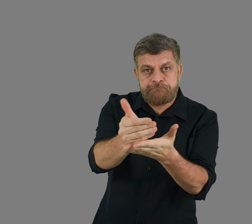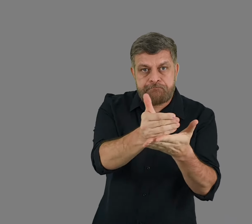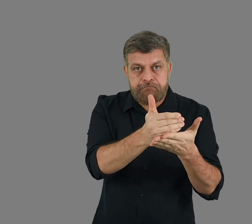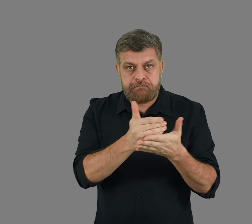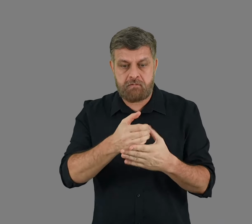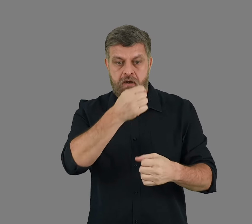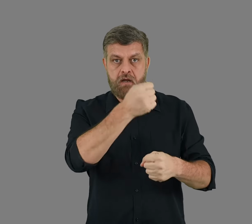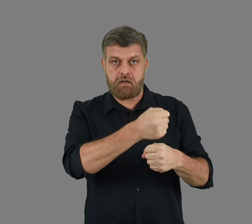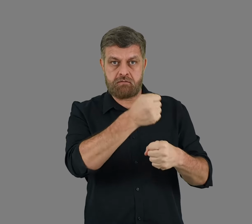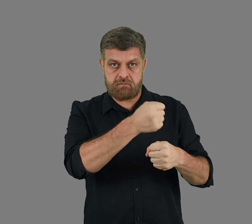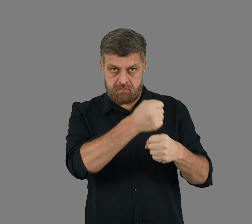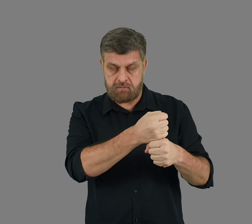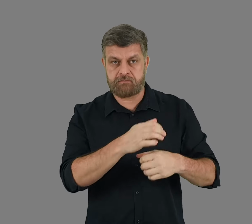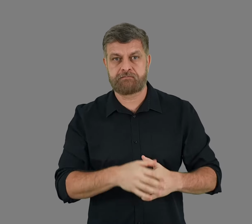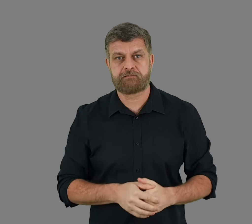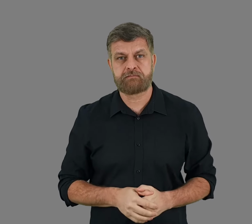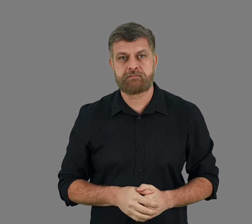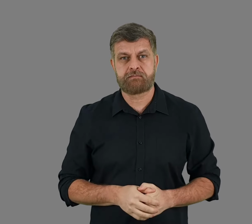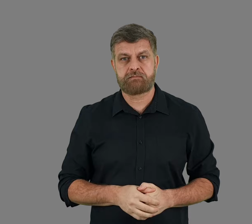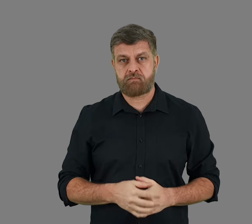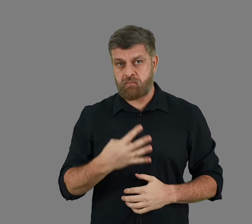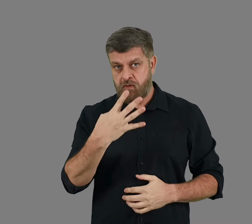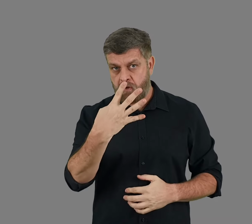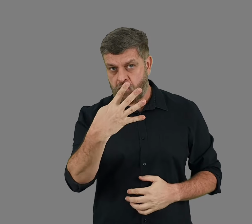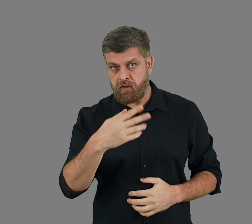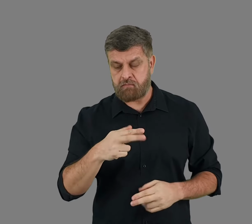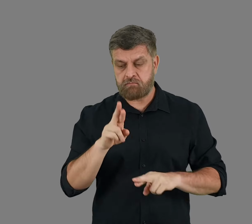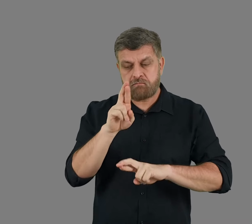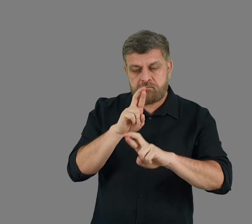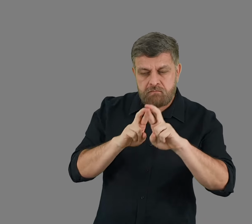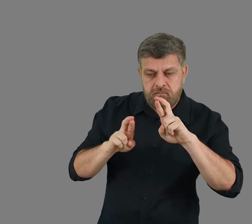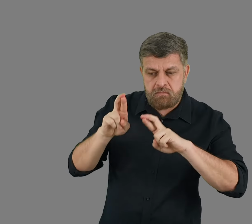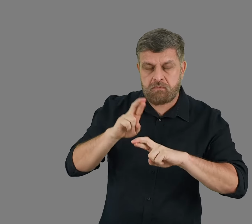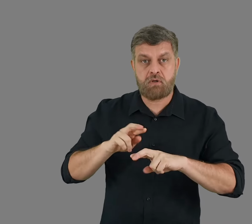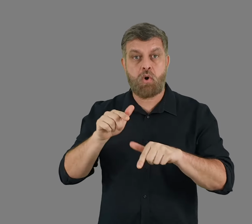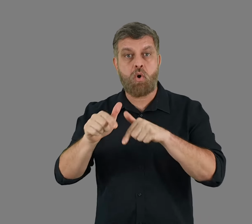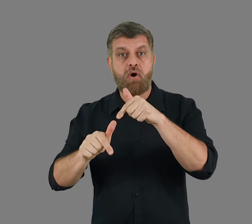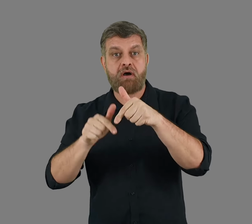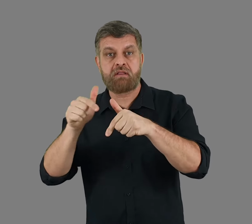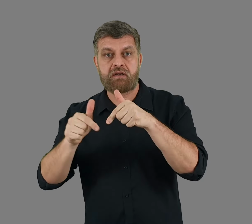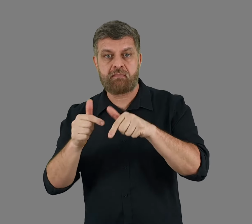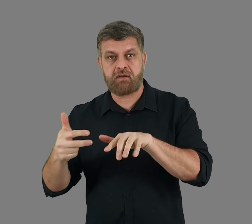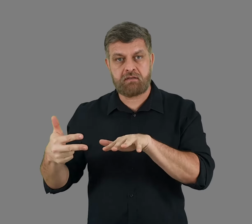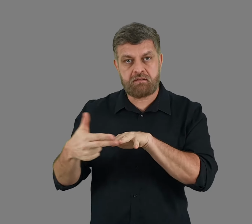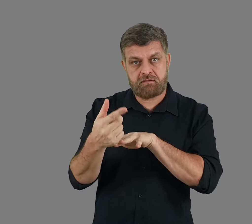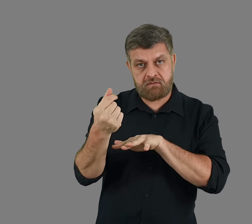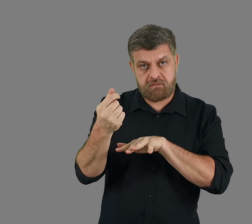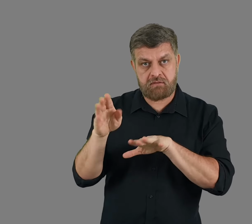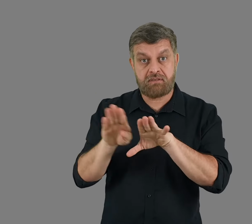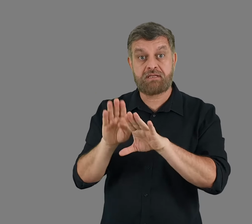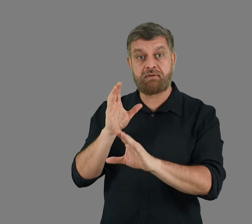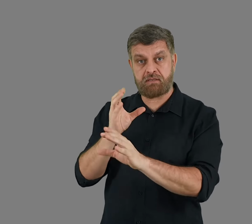SUCAMP. 4. Supervisionar o trabalho da tesouraria e da contabilidade.